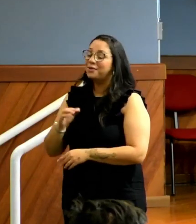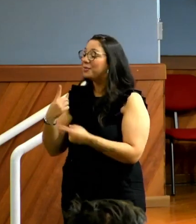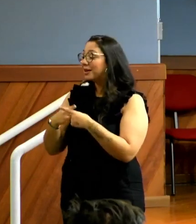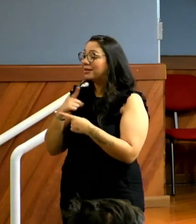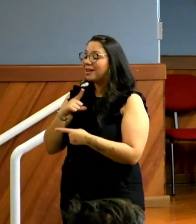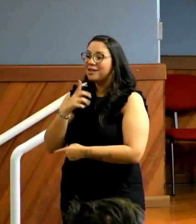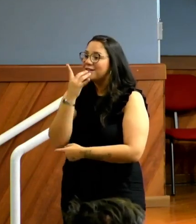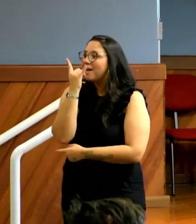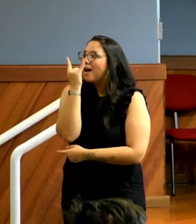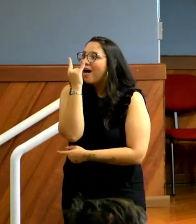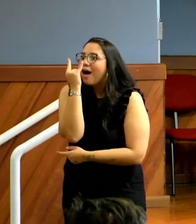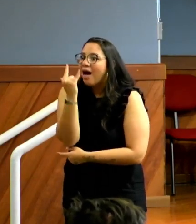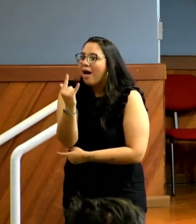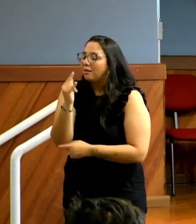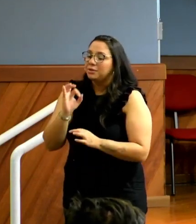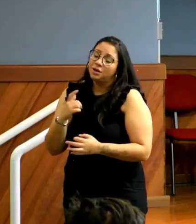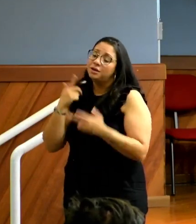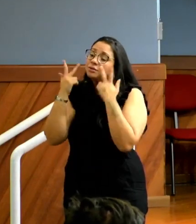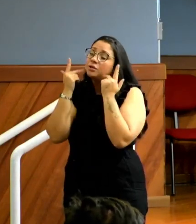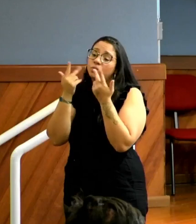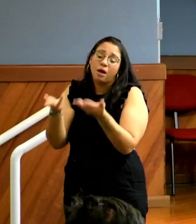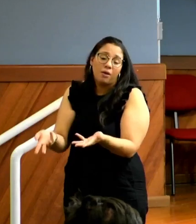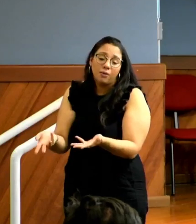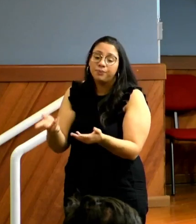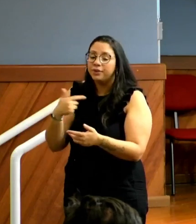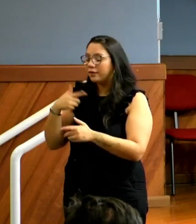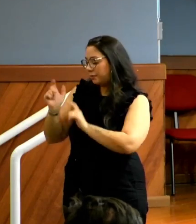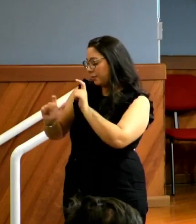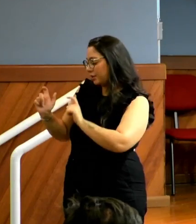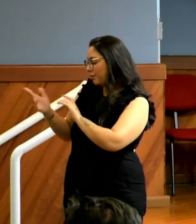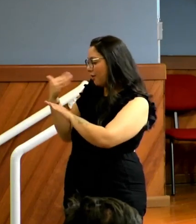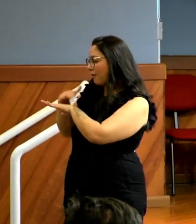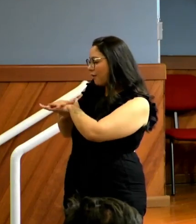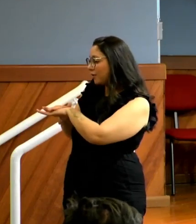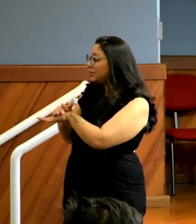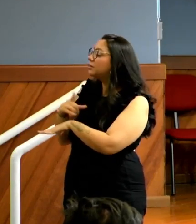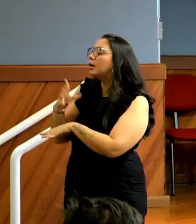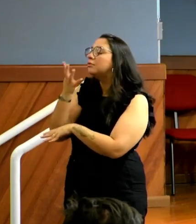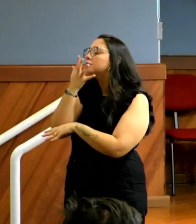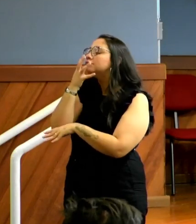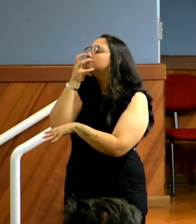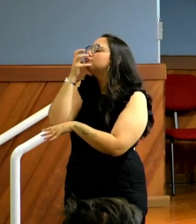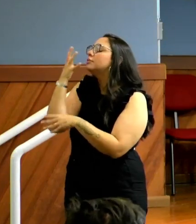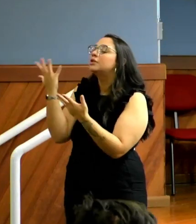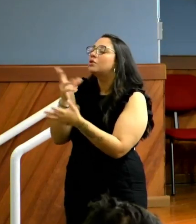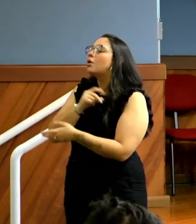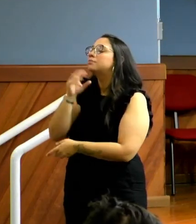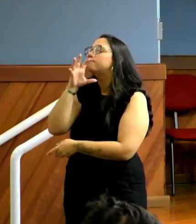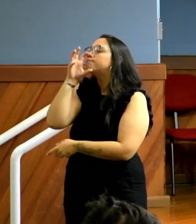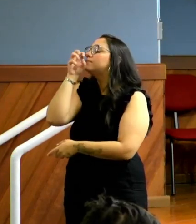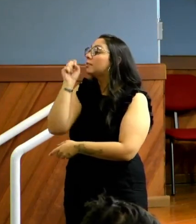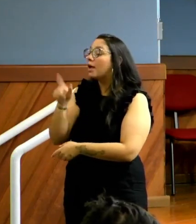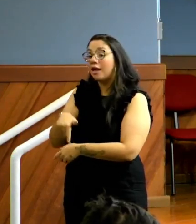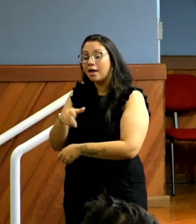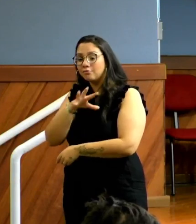é natural, gente. A gente tem, e eu entendo o pessoal que estava conversando e falou do cheiro do arquivo, né? Entrou na reserva, nossa, que cheiro, falei,